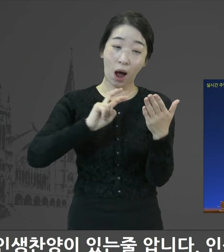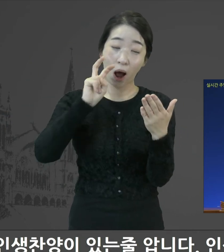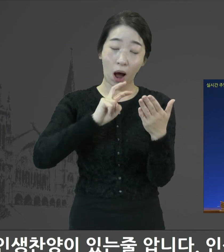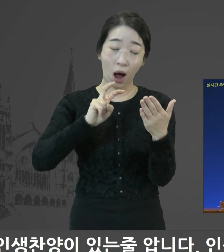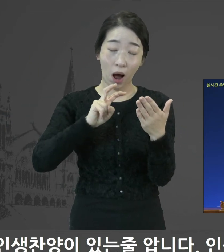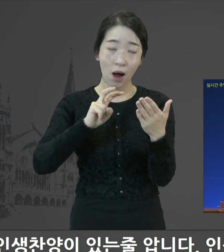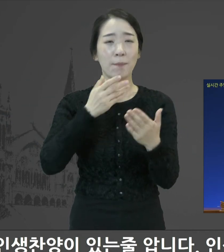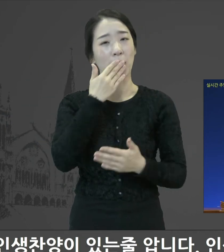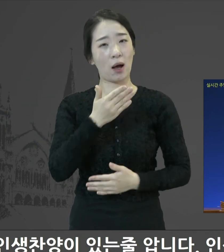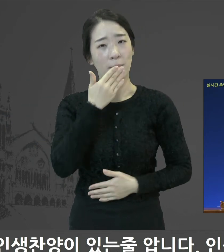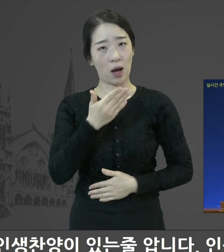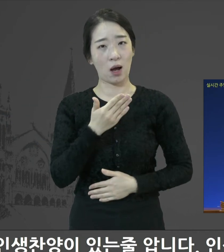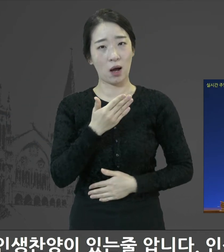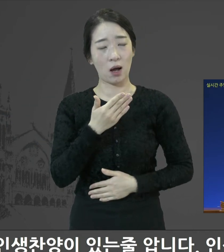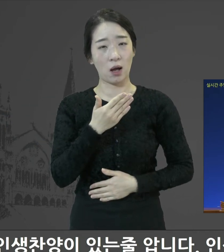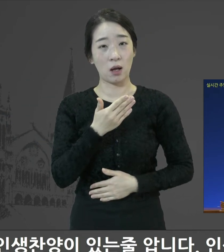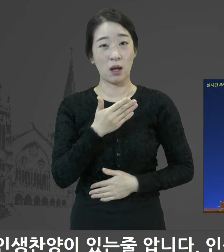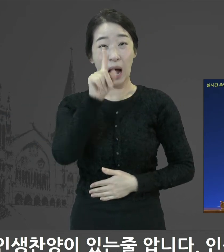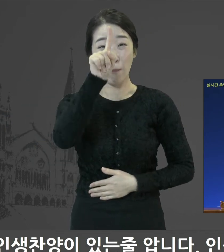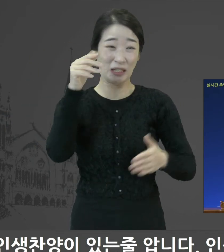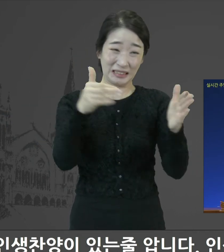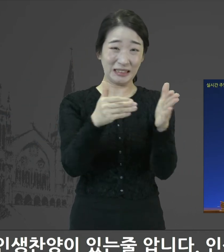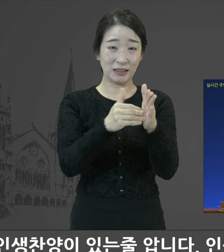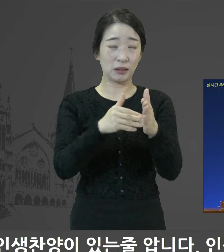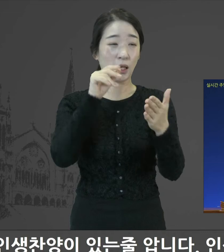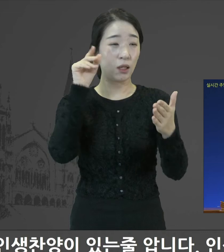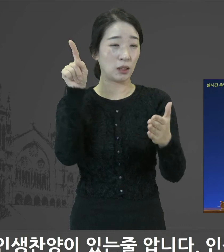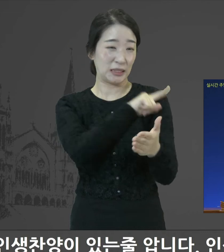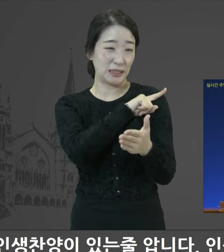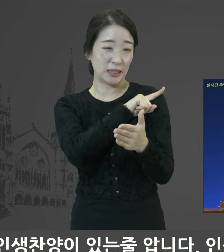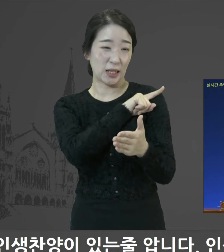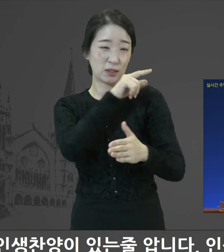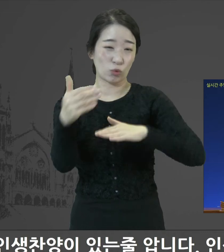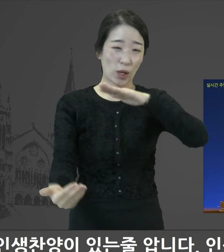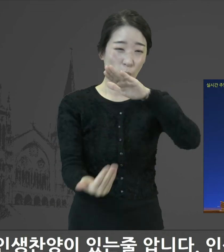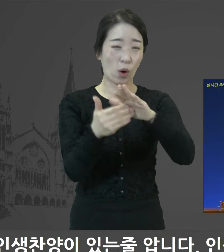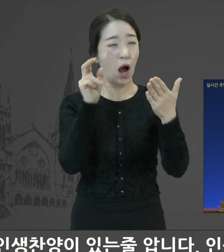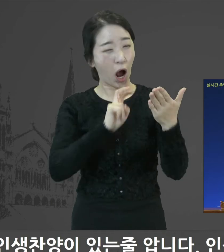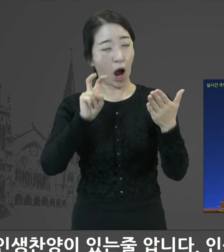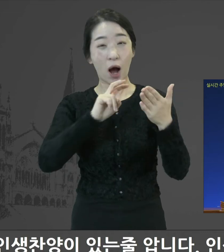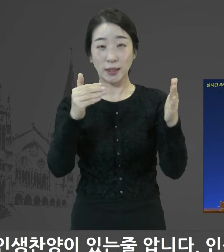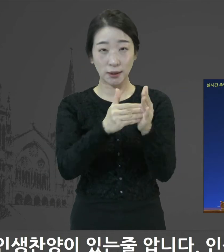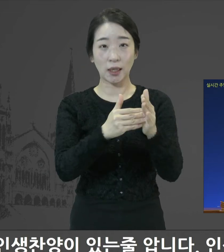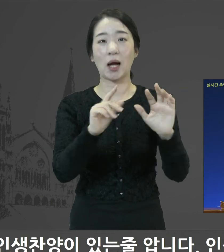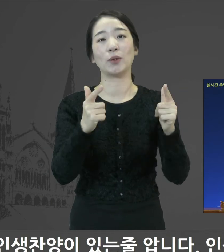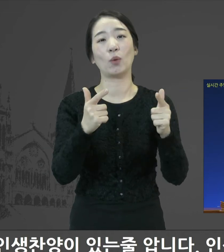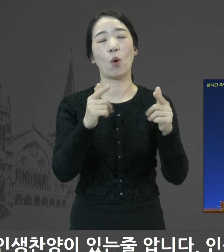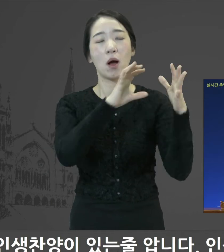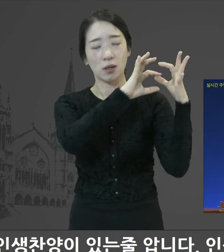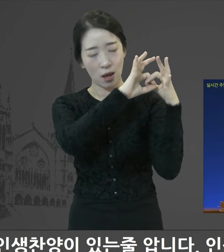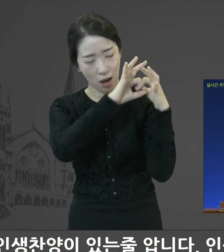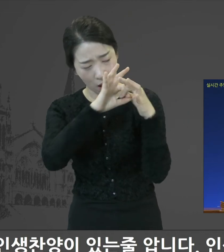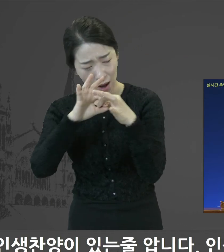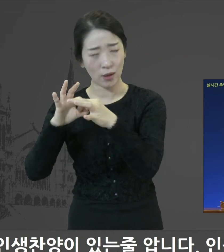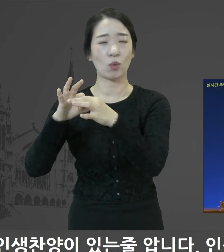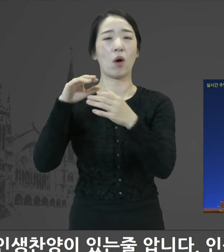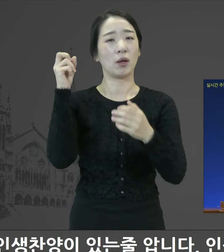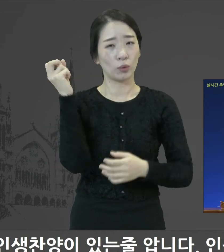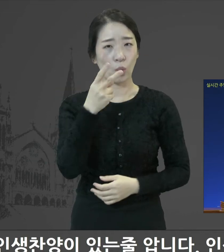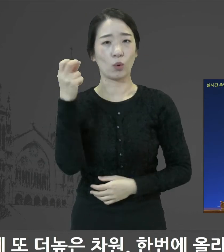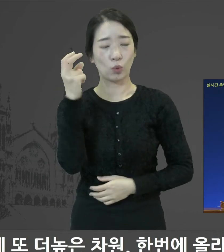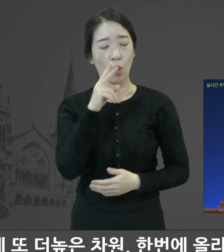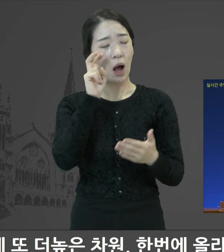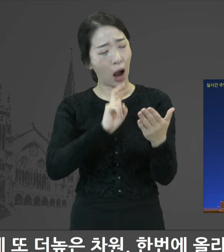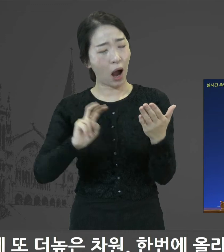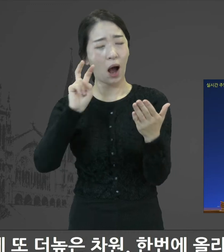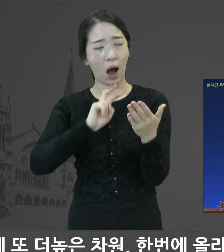그냥 최고점까지 올라가지 않습니다. 계속 이제 늘어가서 인생 찬양 이렇게 드릴 수 있게 되는데,